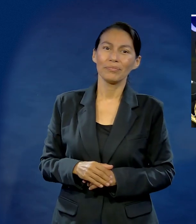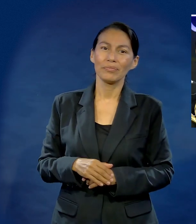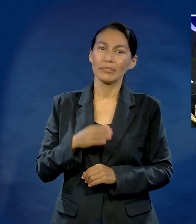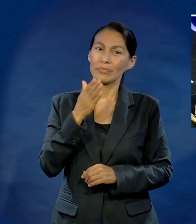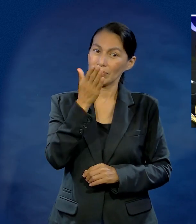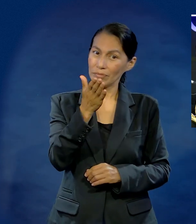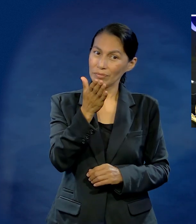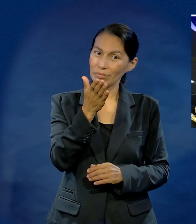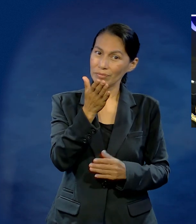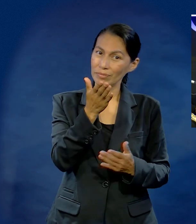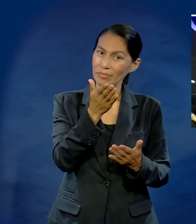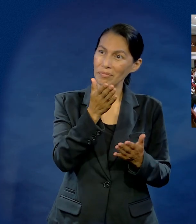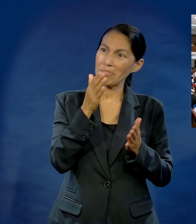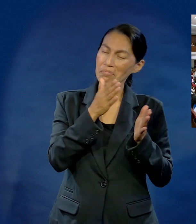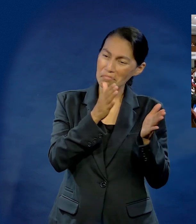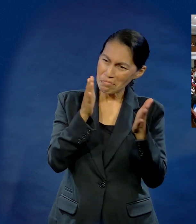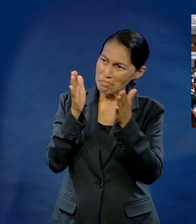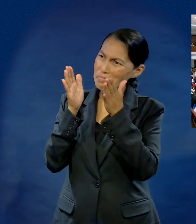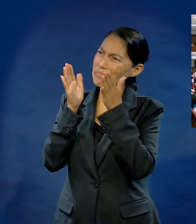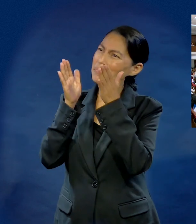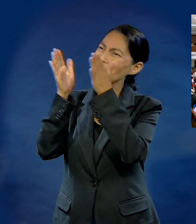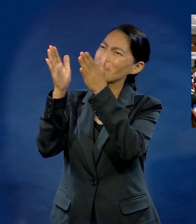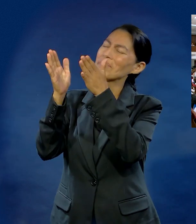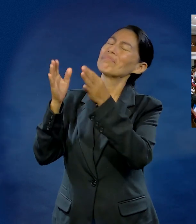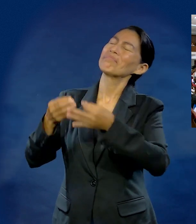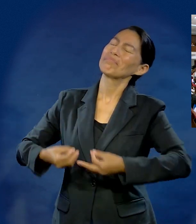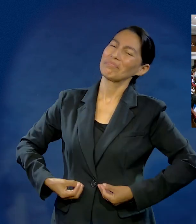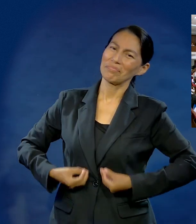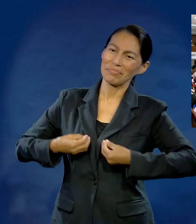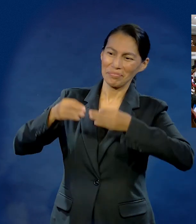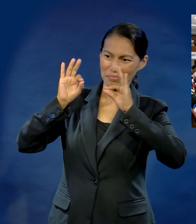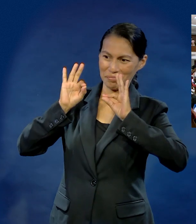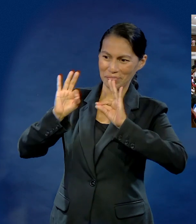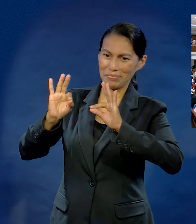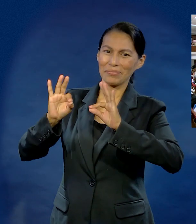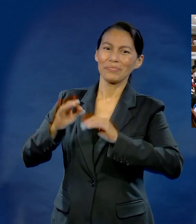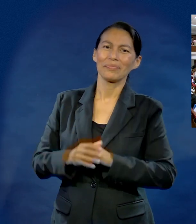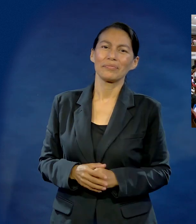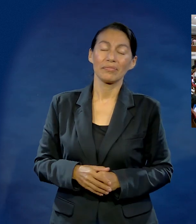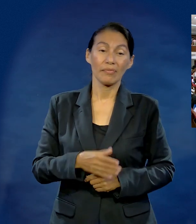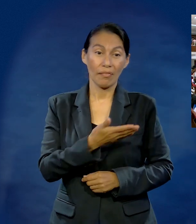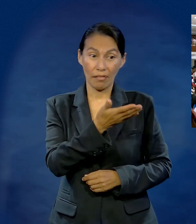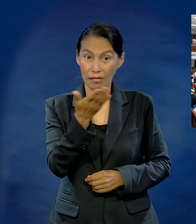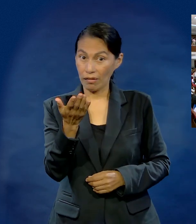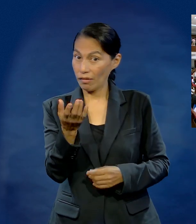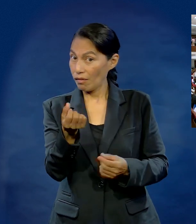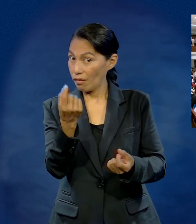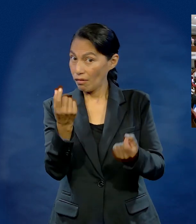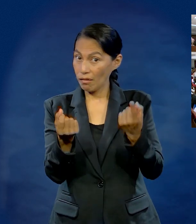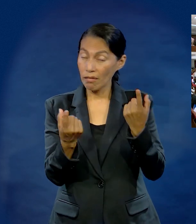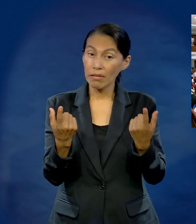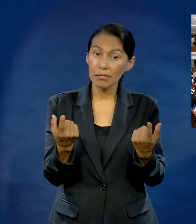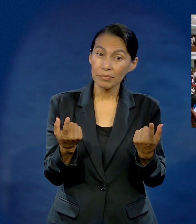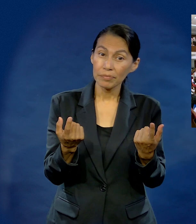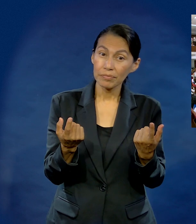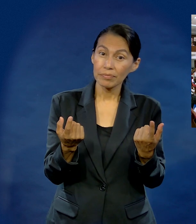está presente entre nosotros y está esperando que alinees tu actitud con